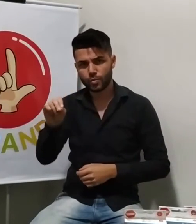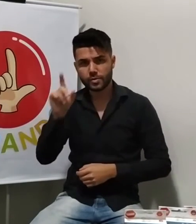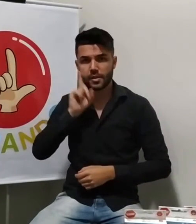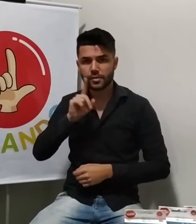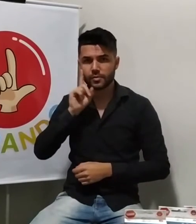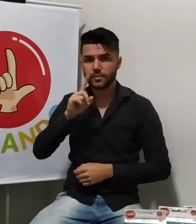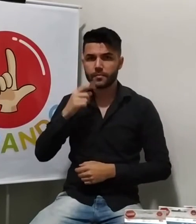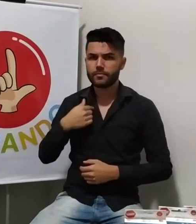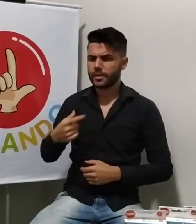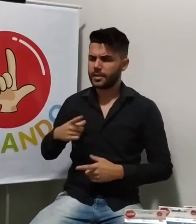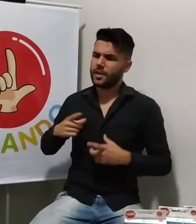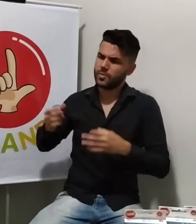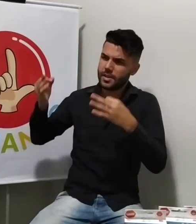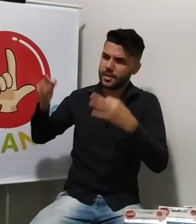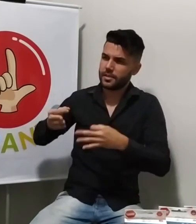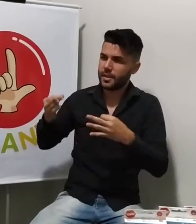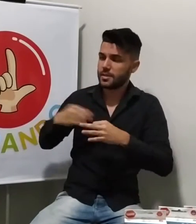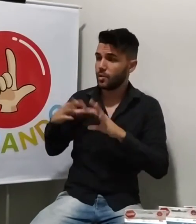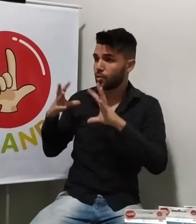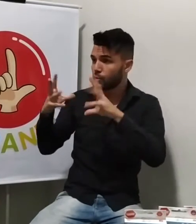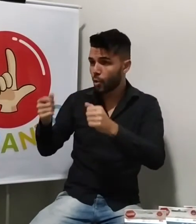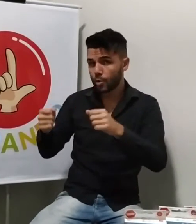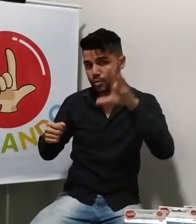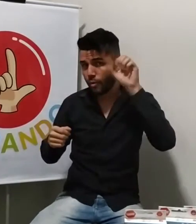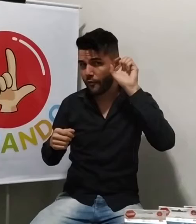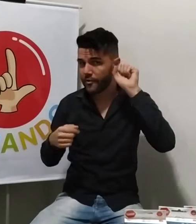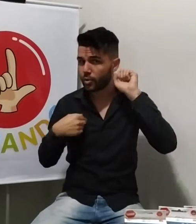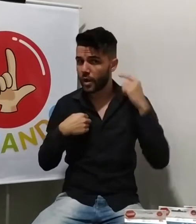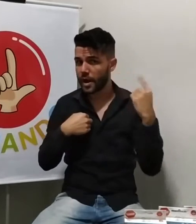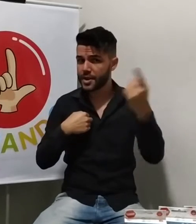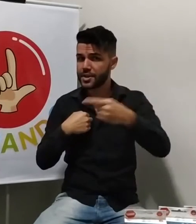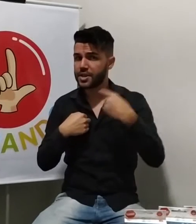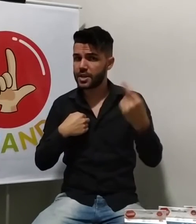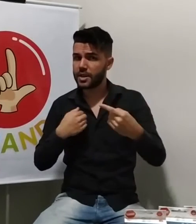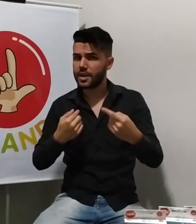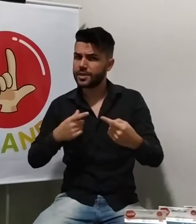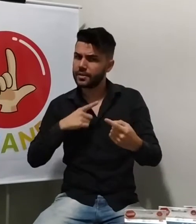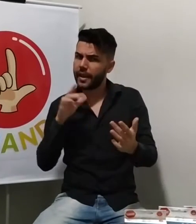chamada Araguari, que é Harigueri em inglês, né? E Araguari fica no Triângulo